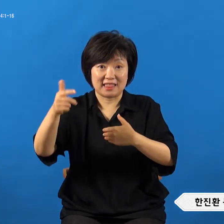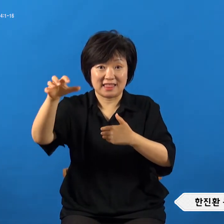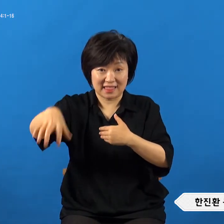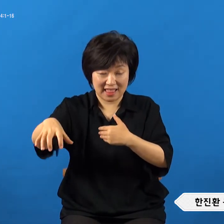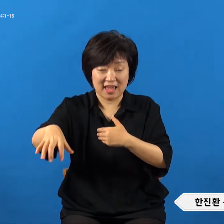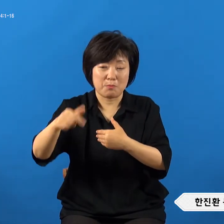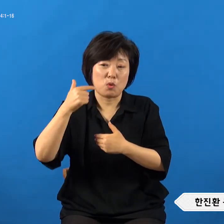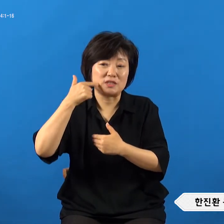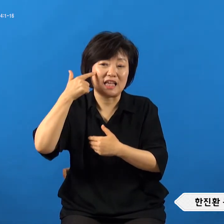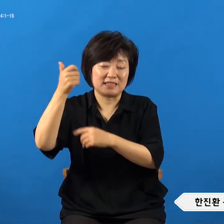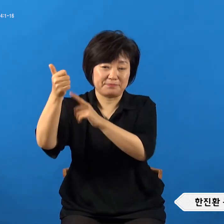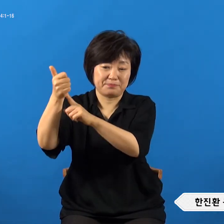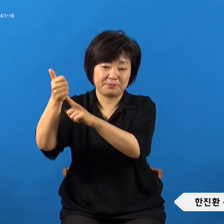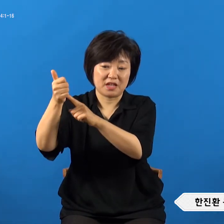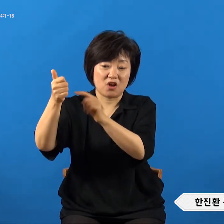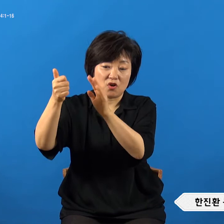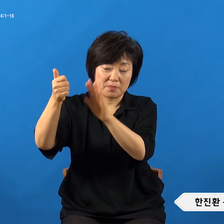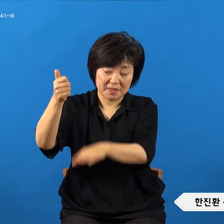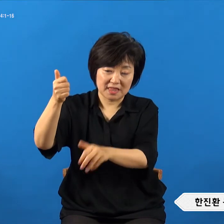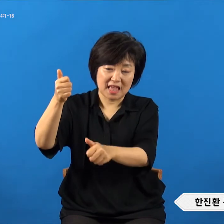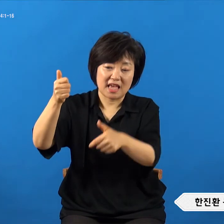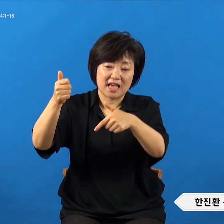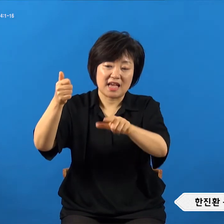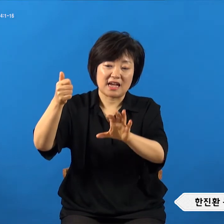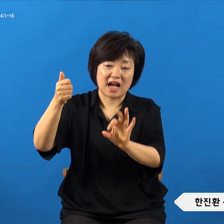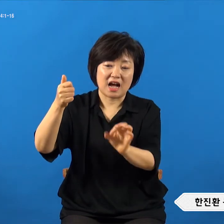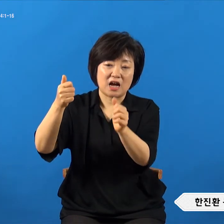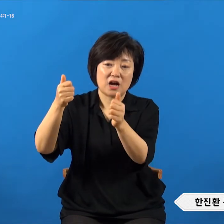그런데 그 교회에 강홍률 씨라고 하는